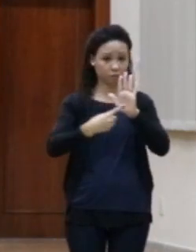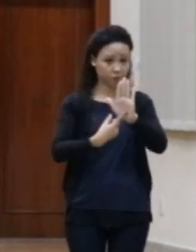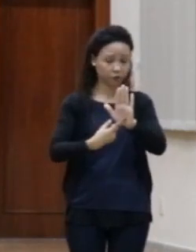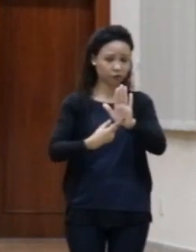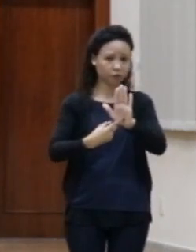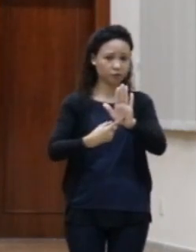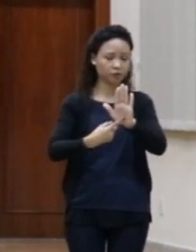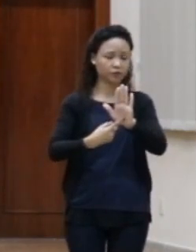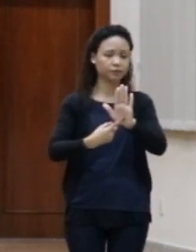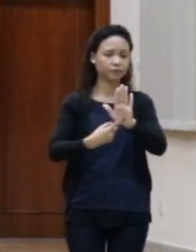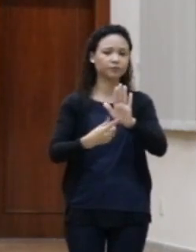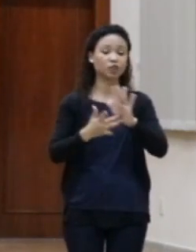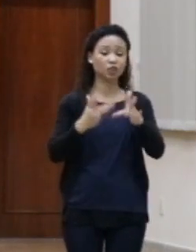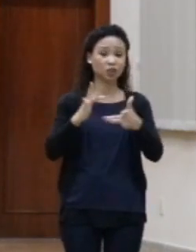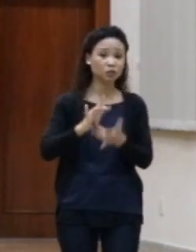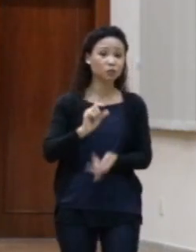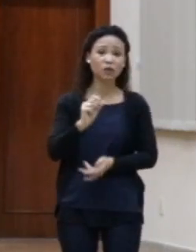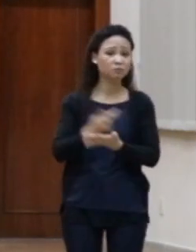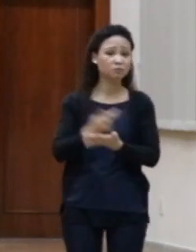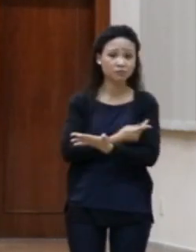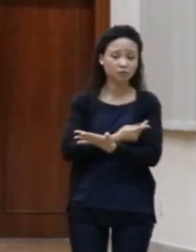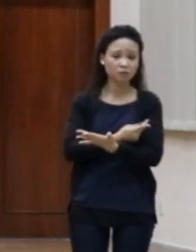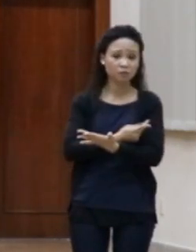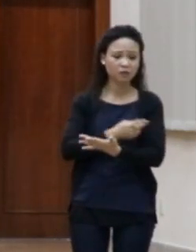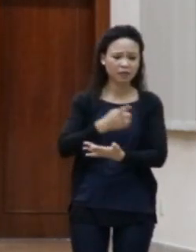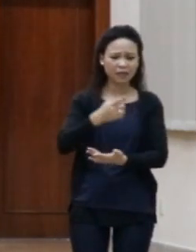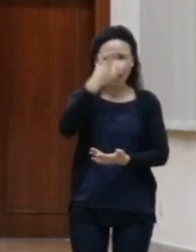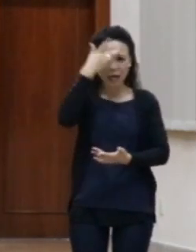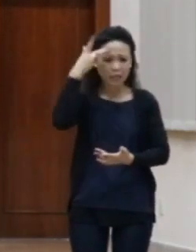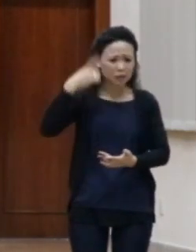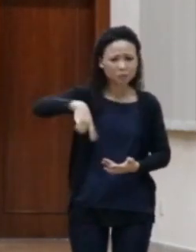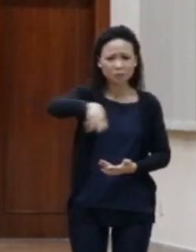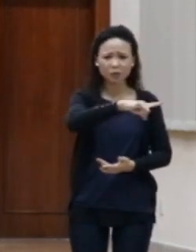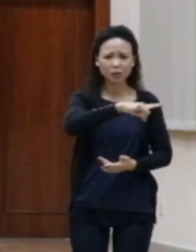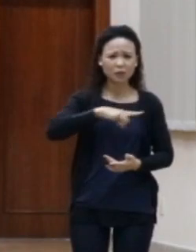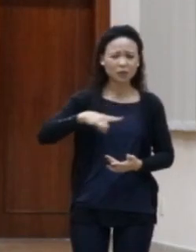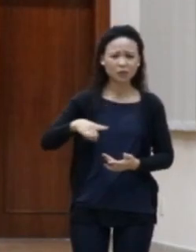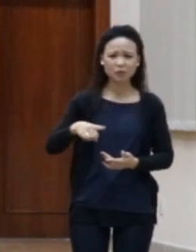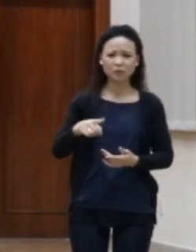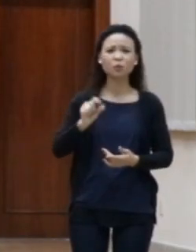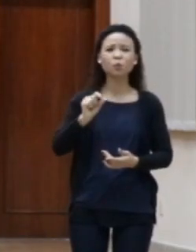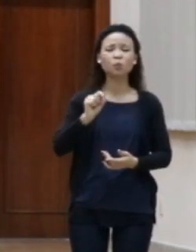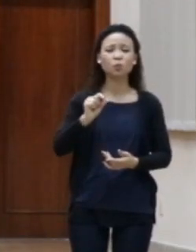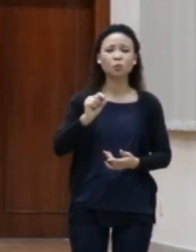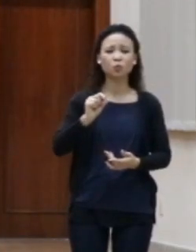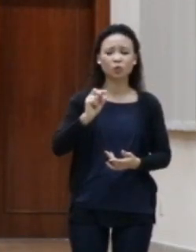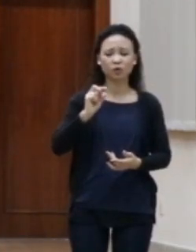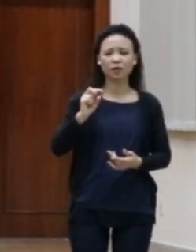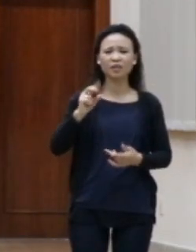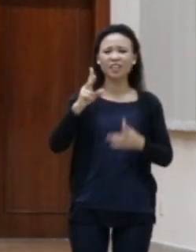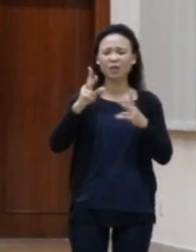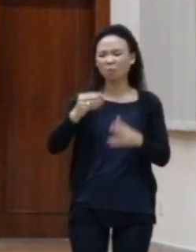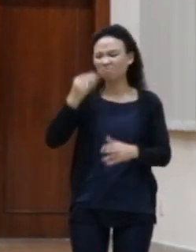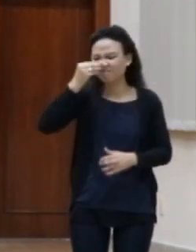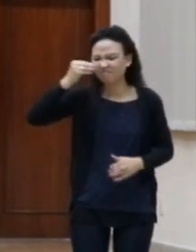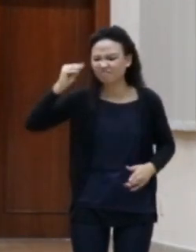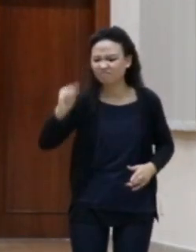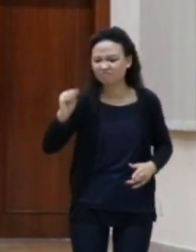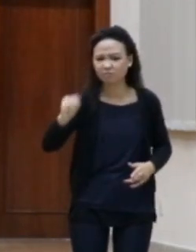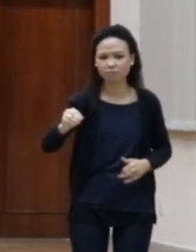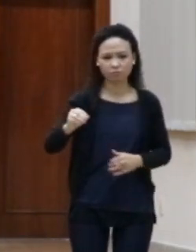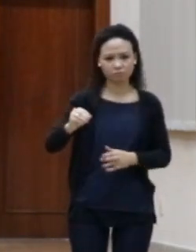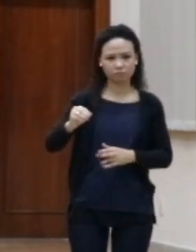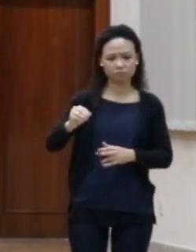foi desprezado e rejeitado pelos homens, um homem de tristeza e familiarizado com o